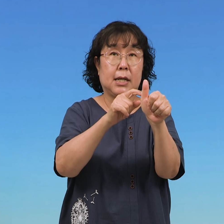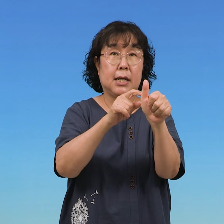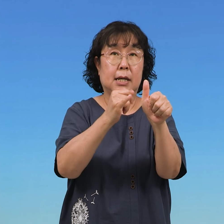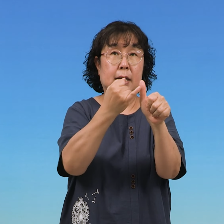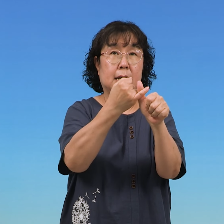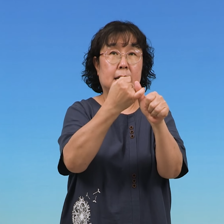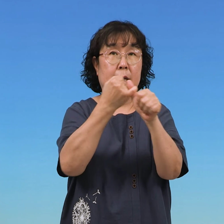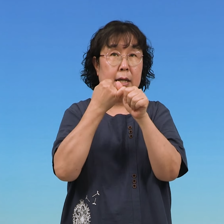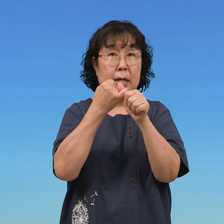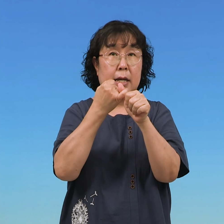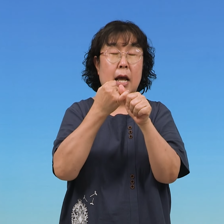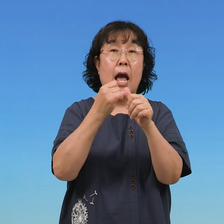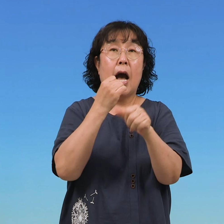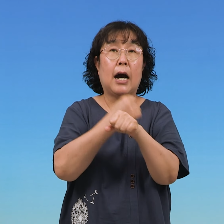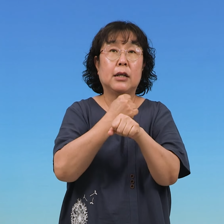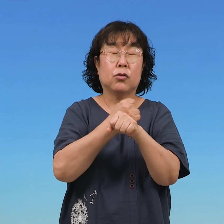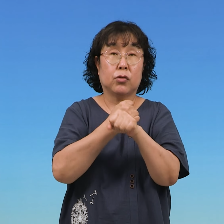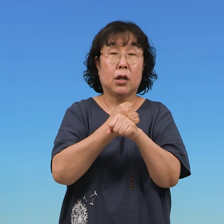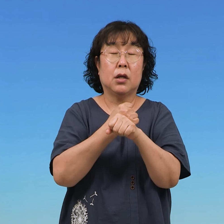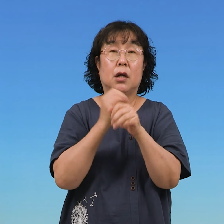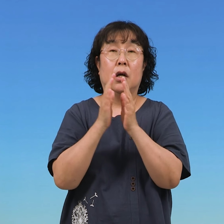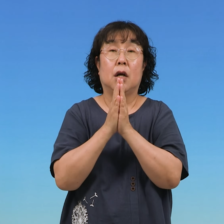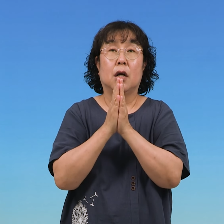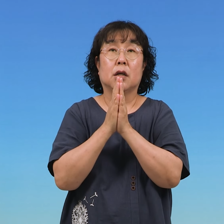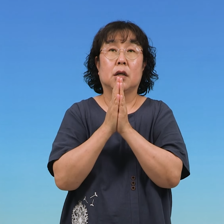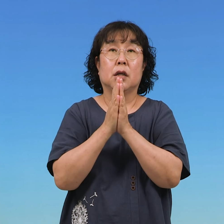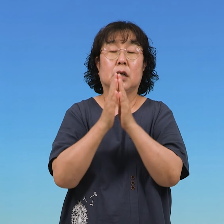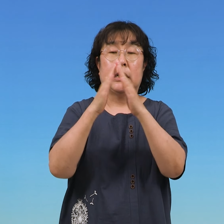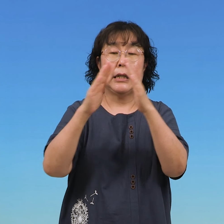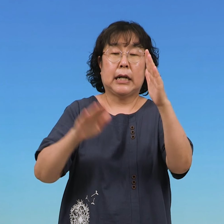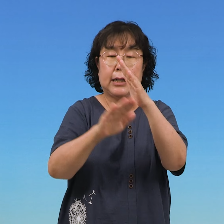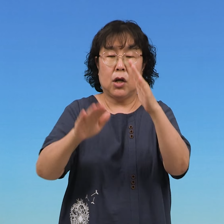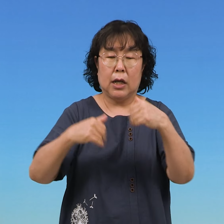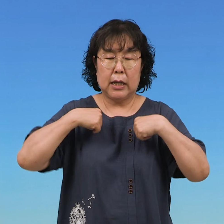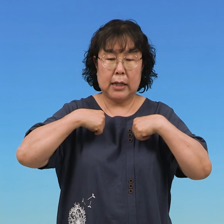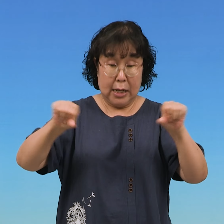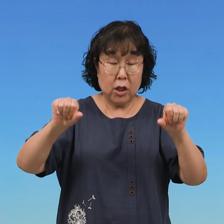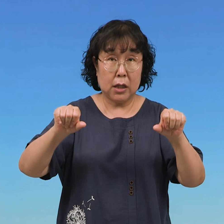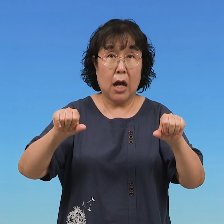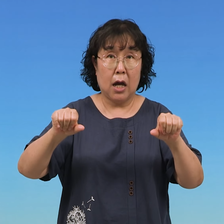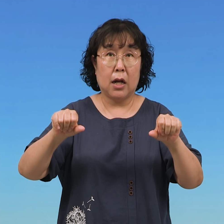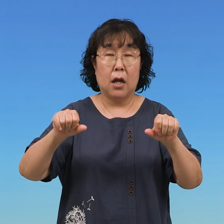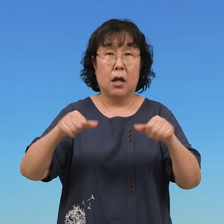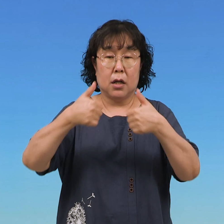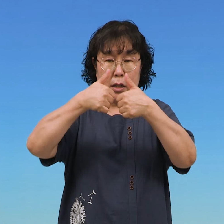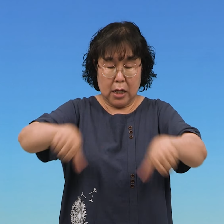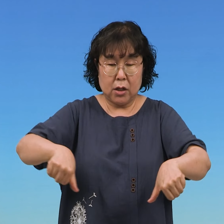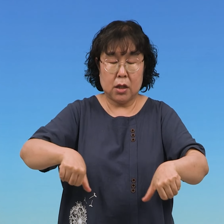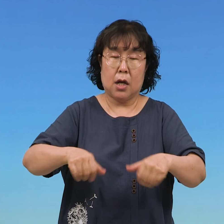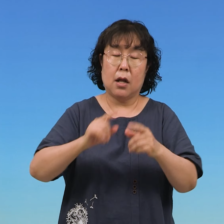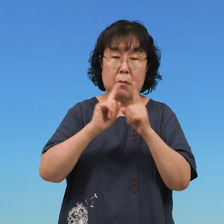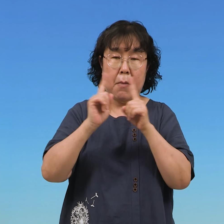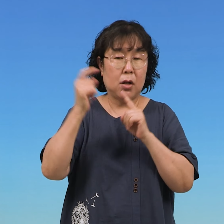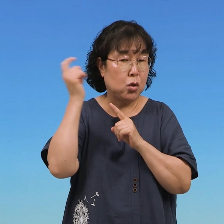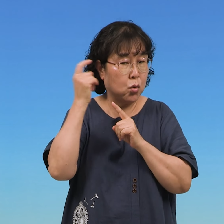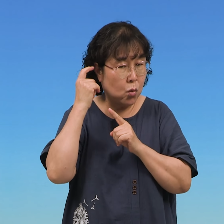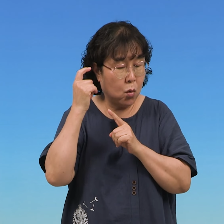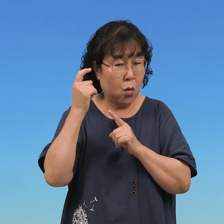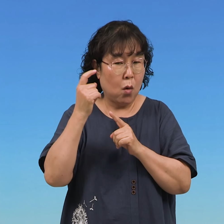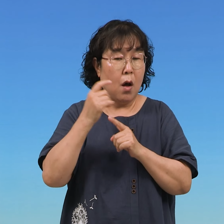분이 가정이 깨져버렸다, 이런 소문을 듣고 저도 또 그런 줄 알았거든요. 근데 이번에 제가 그분과